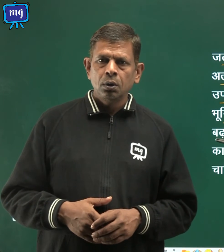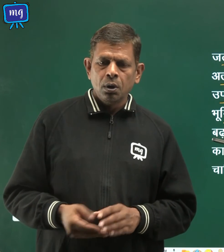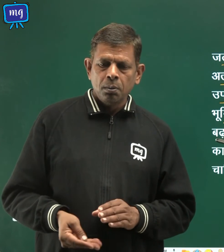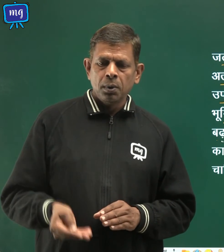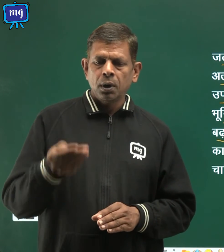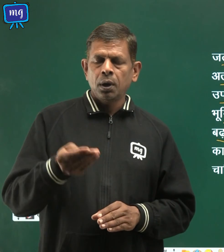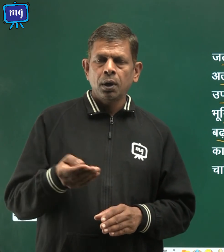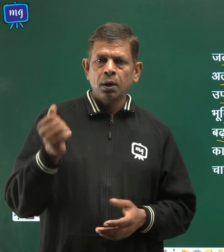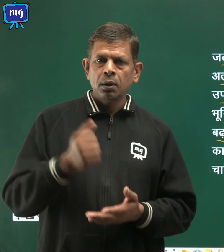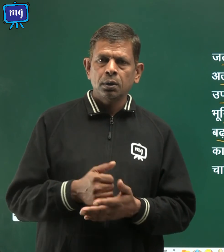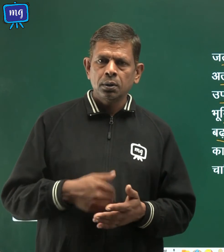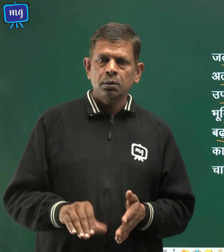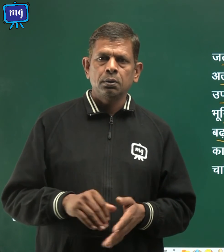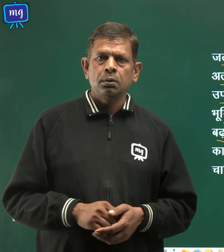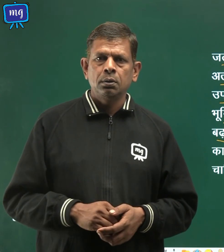बढ़ाया जाना चाहिए।